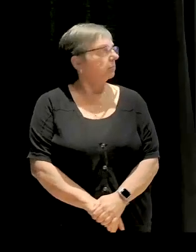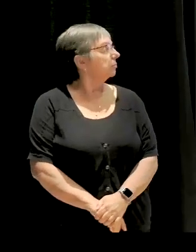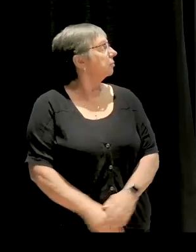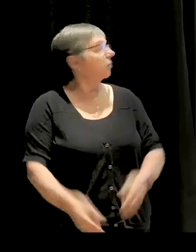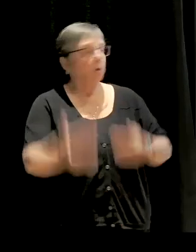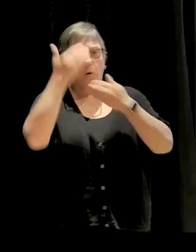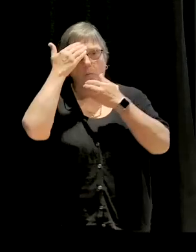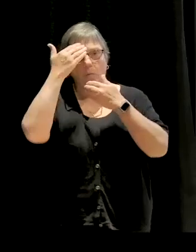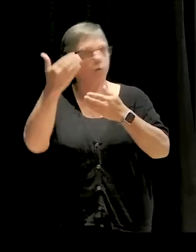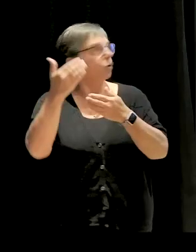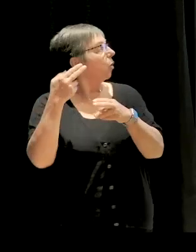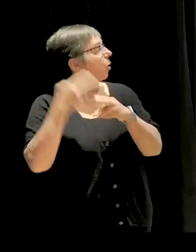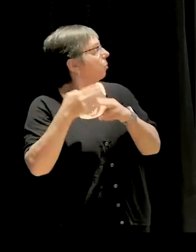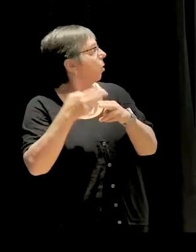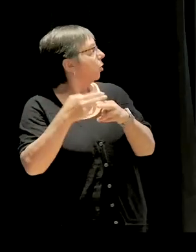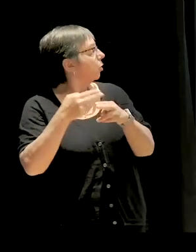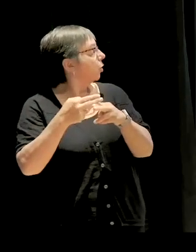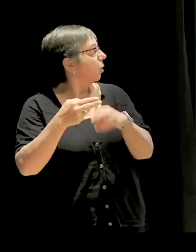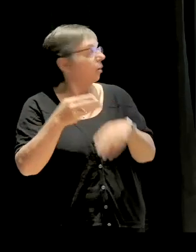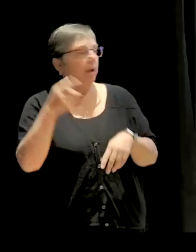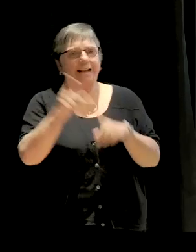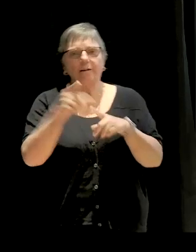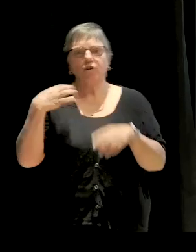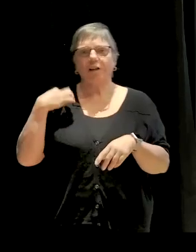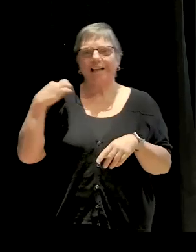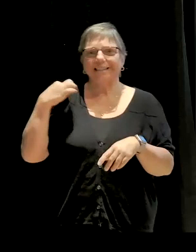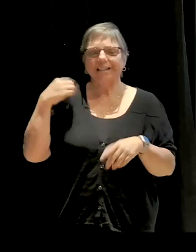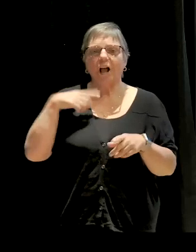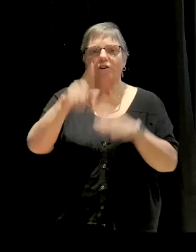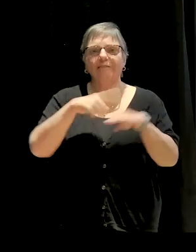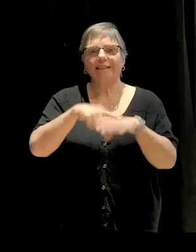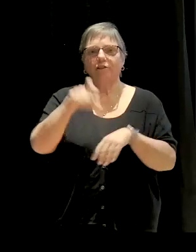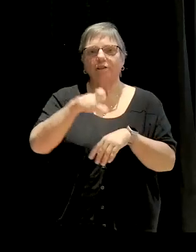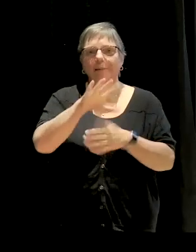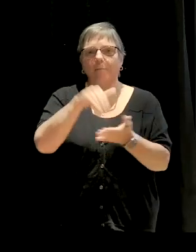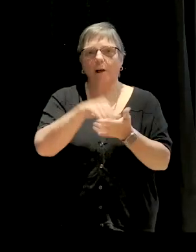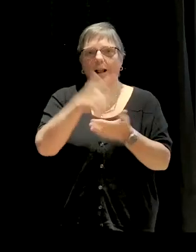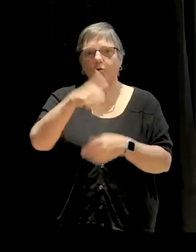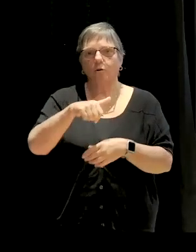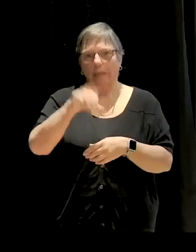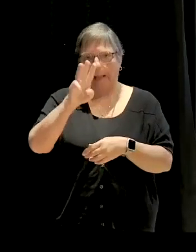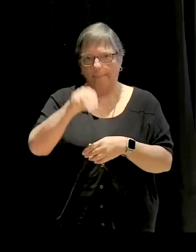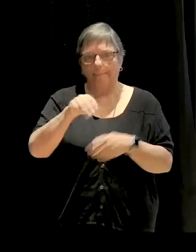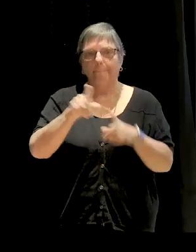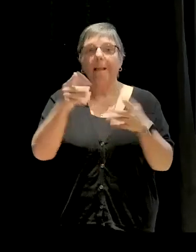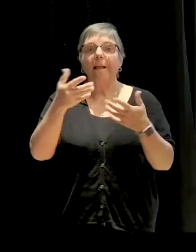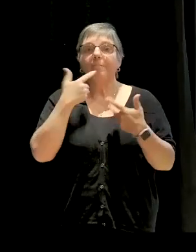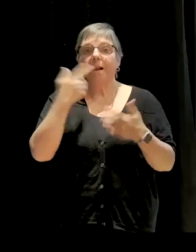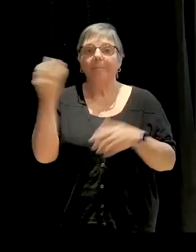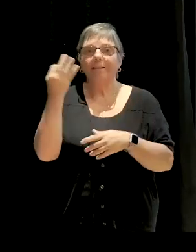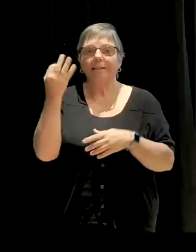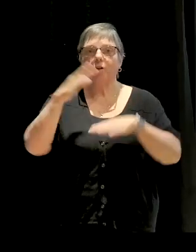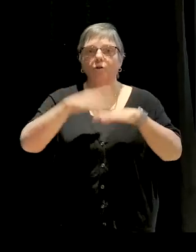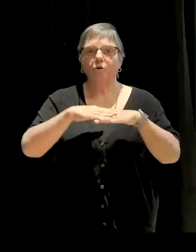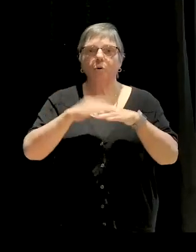Bonjour, mon nom est Yannick Godette. Je suis candidat au doctorat en travail social à l'Université du Québec à Montréal. Merci d'assister à cette présentation sur les principes